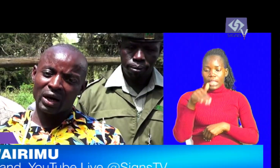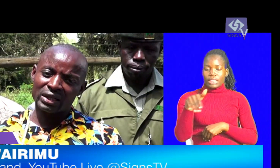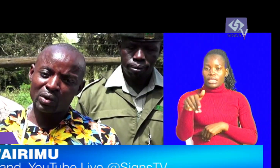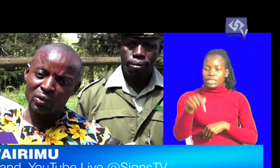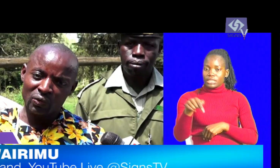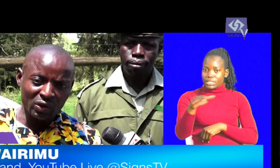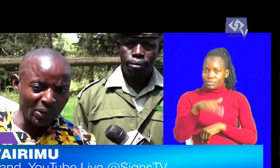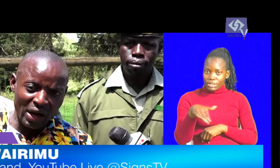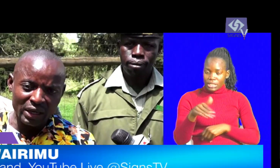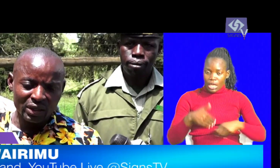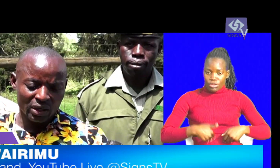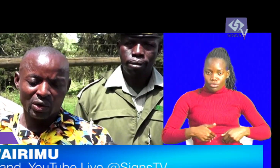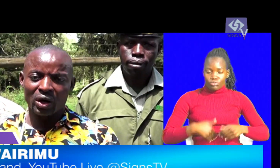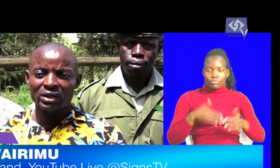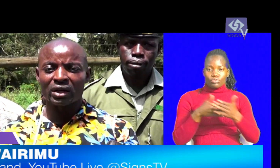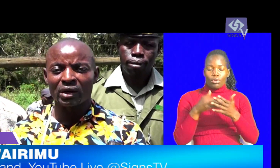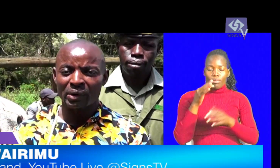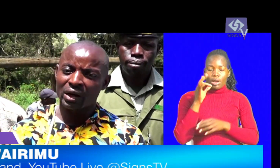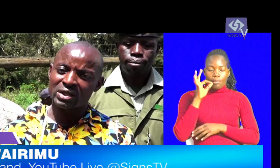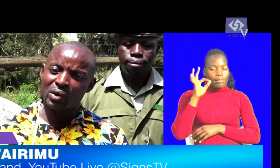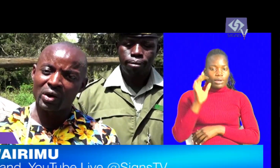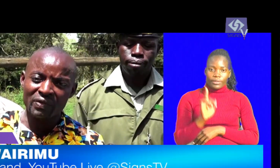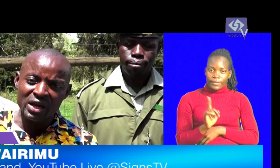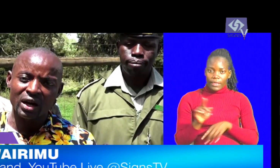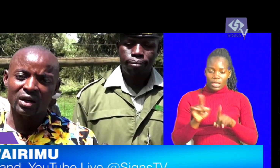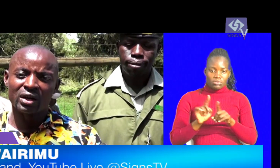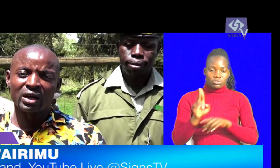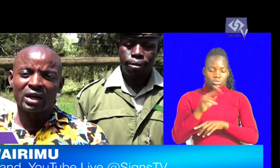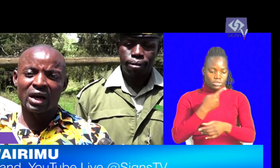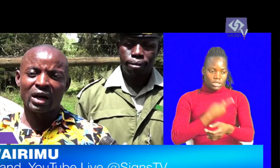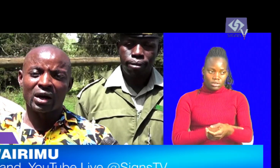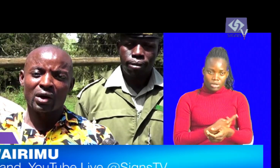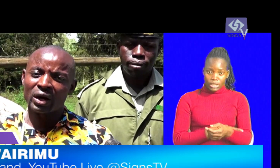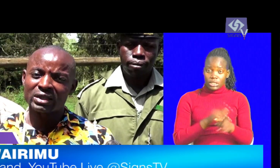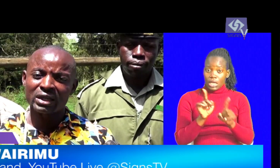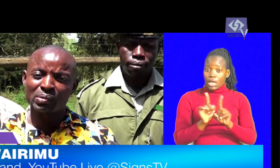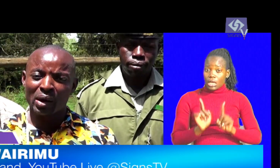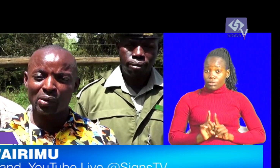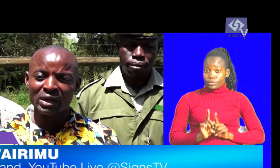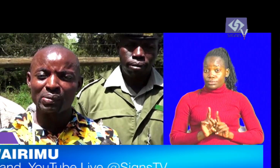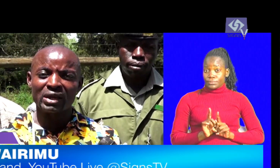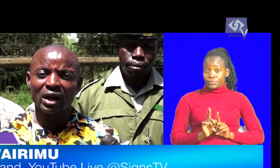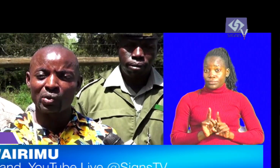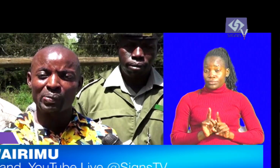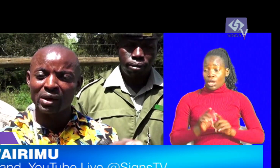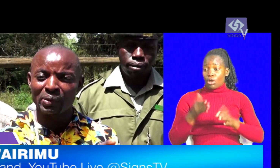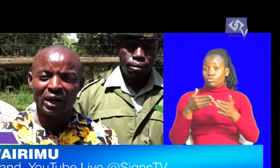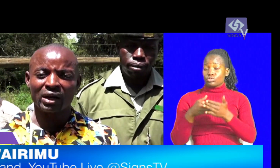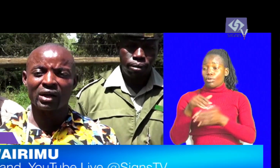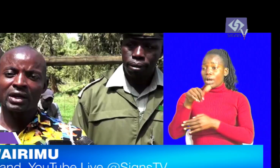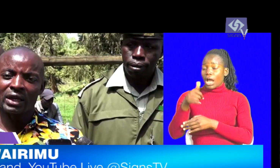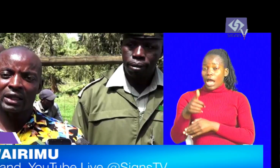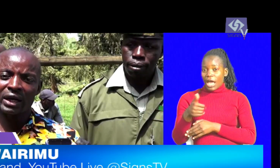waache kuvuta pangi, waache mandawa za kulevya na waache hizi mambo mingi ya kuipaipa.